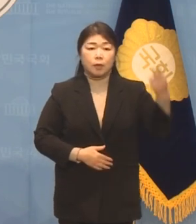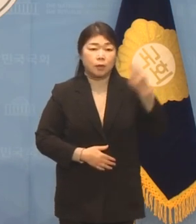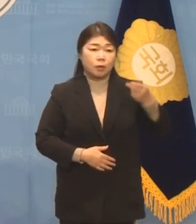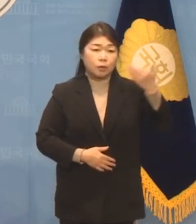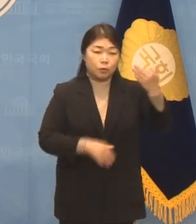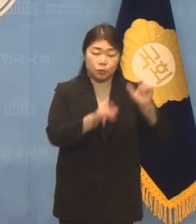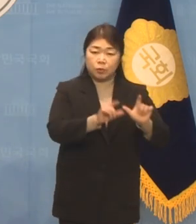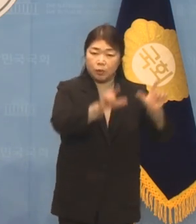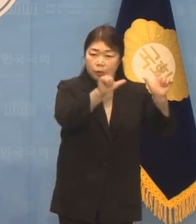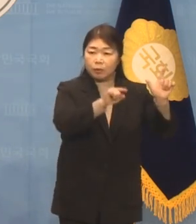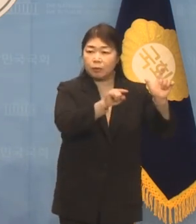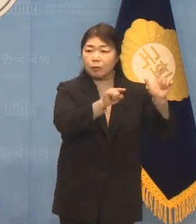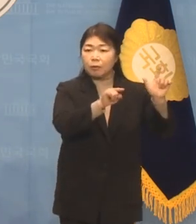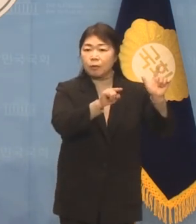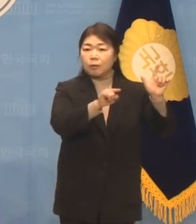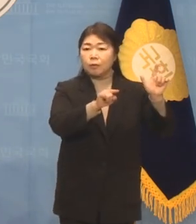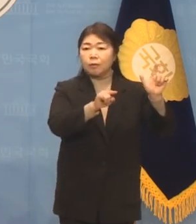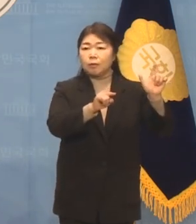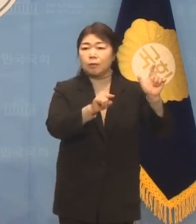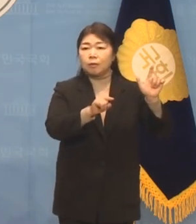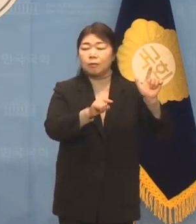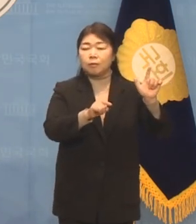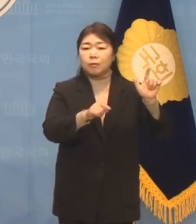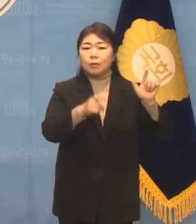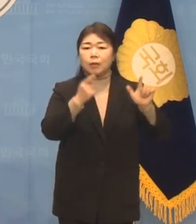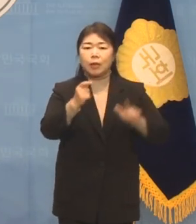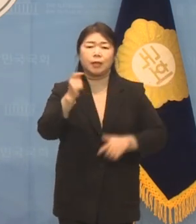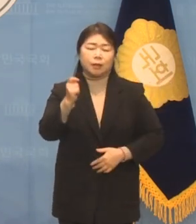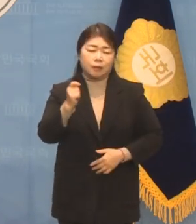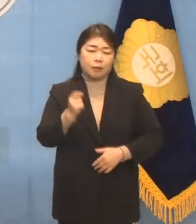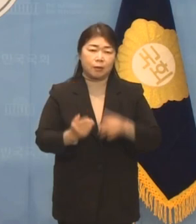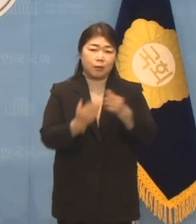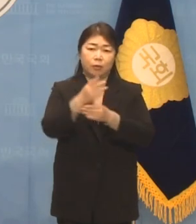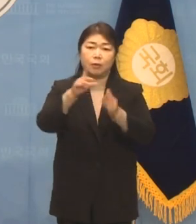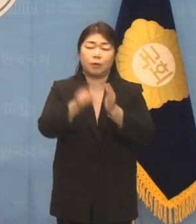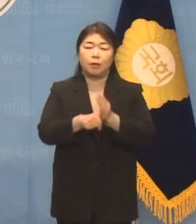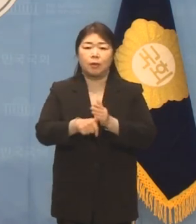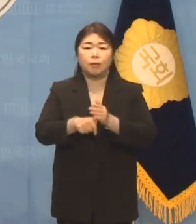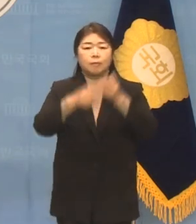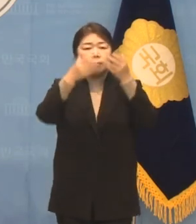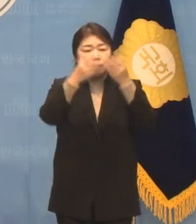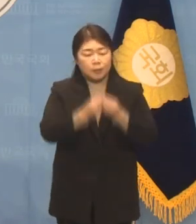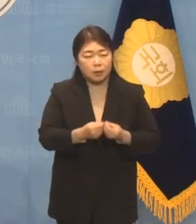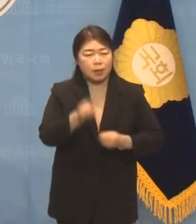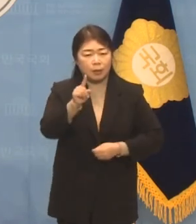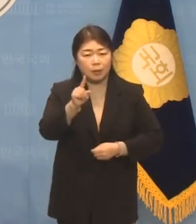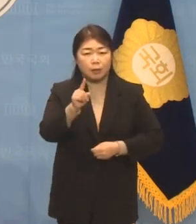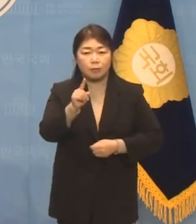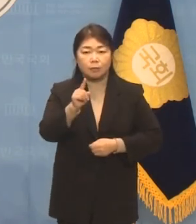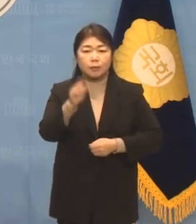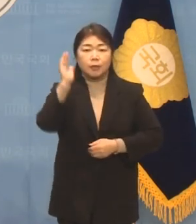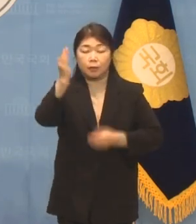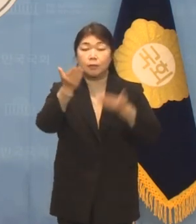2019년 이른바 KT 사건 당시 일화 하나만